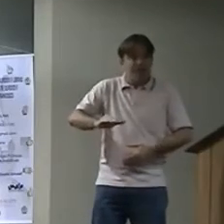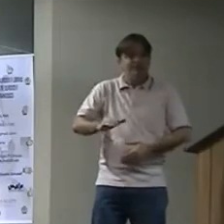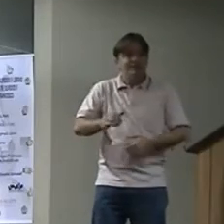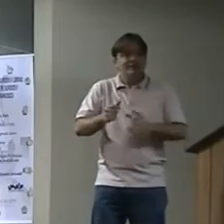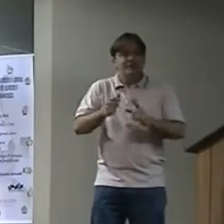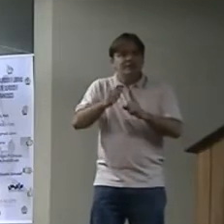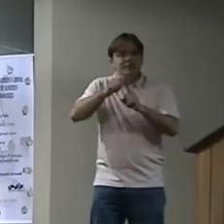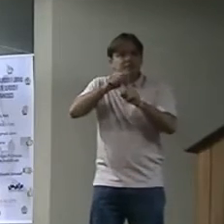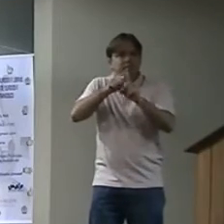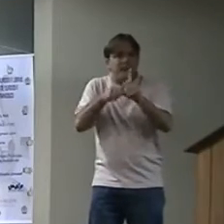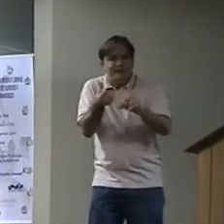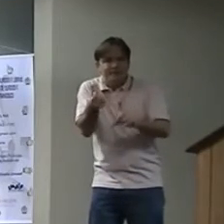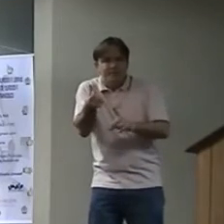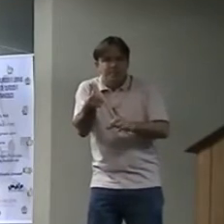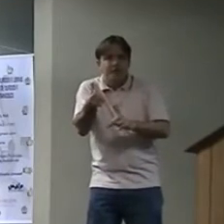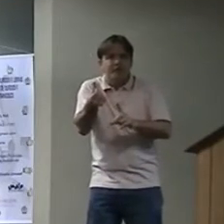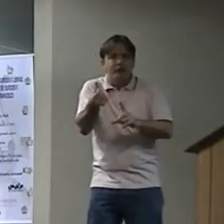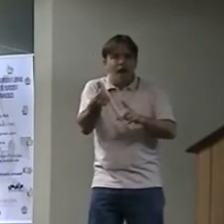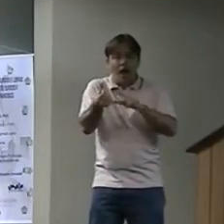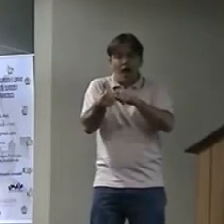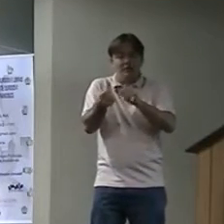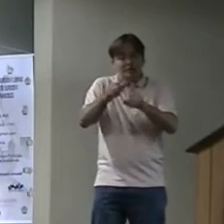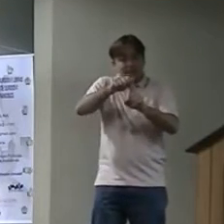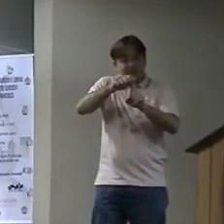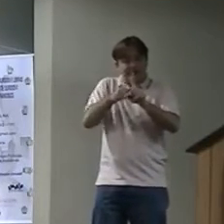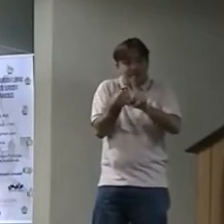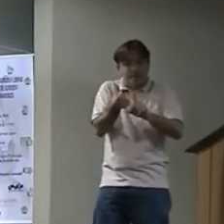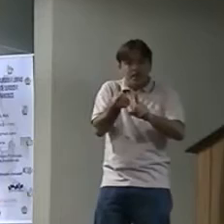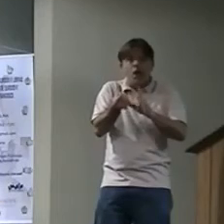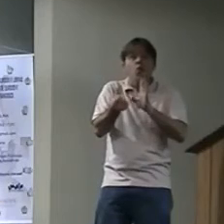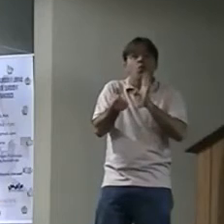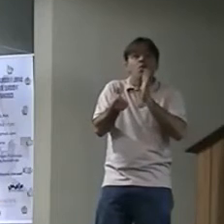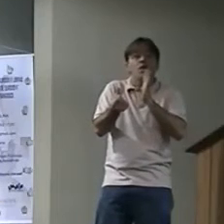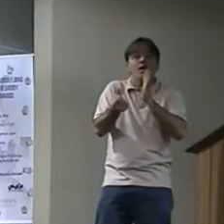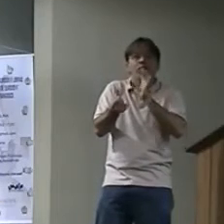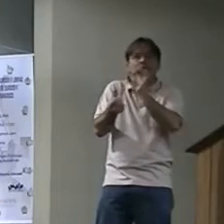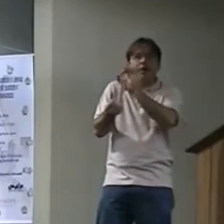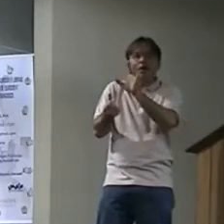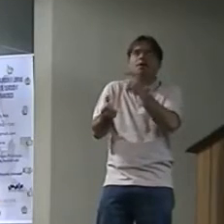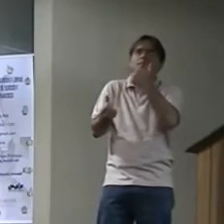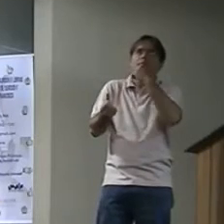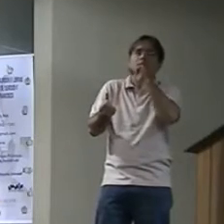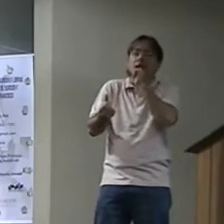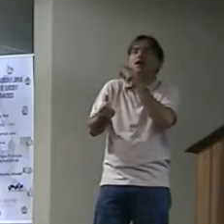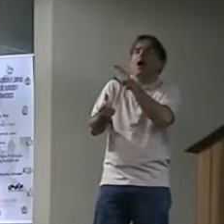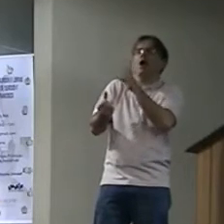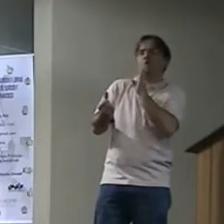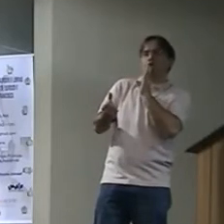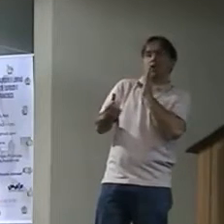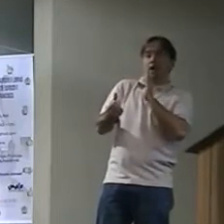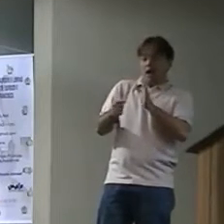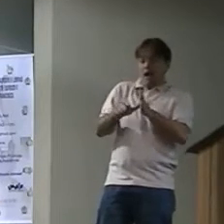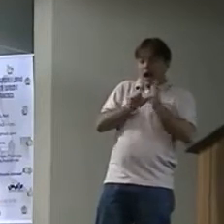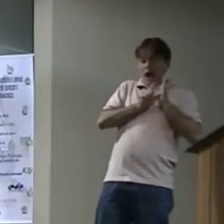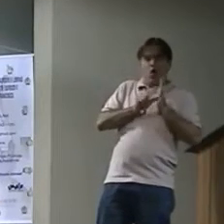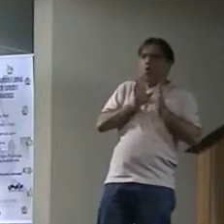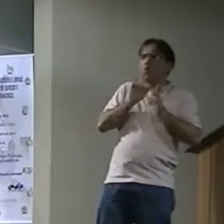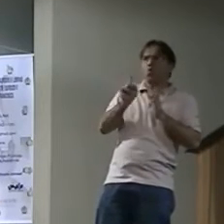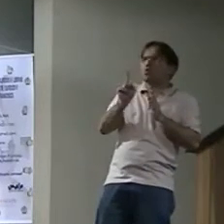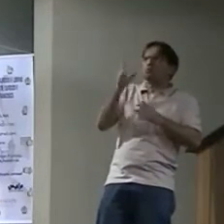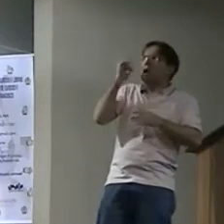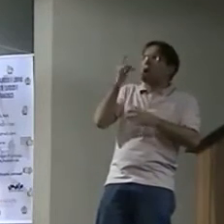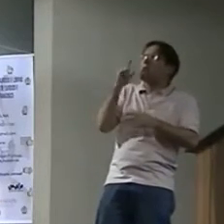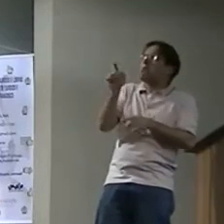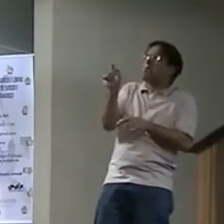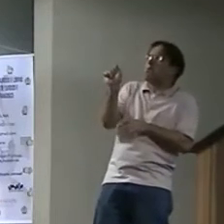pai, esse é a mãe, conhece essa pessoa, né? Então, a identificação começa. Conhece que essa pessoa com o rosto fechado,